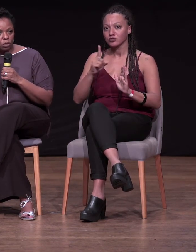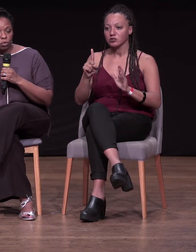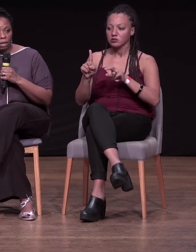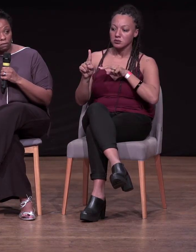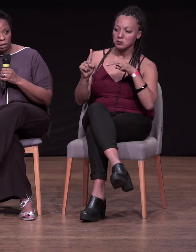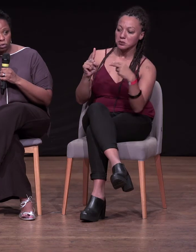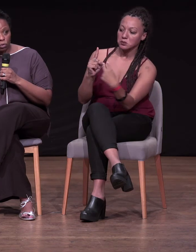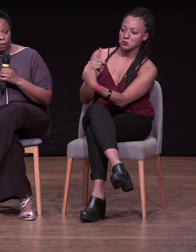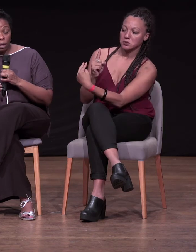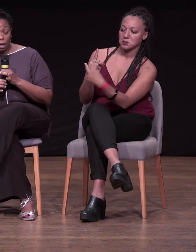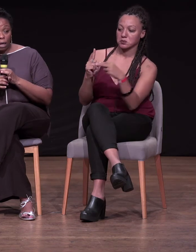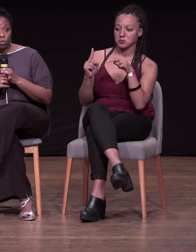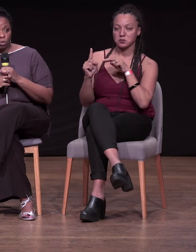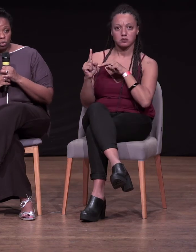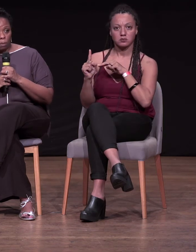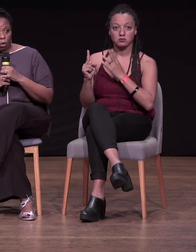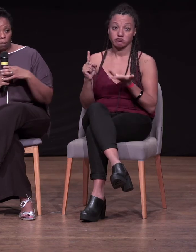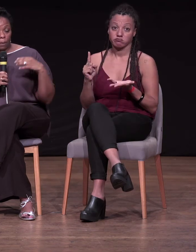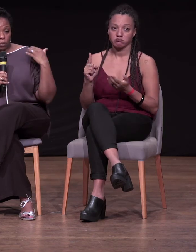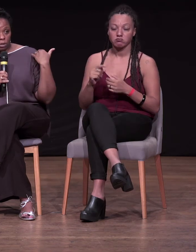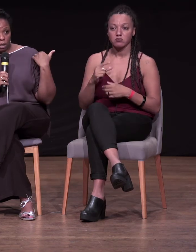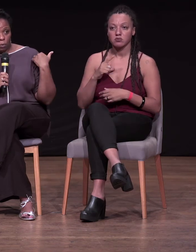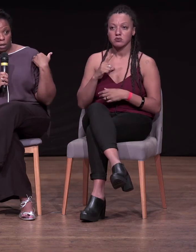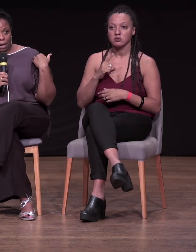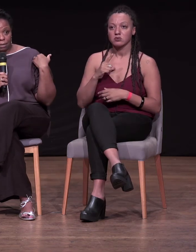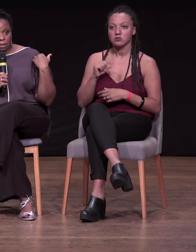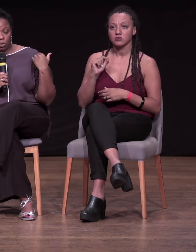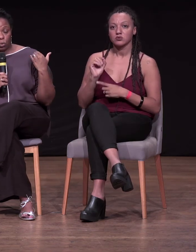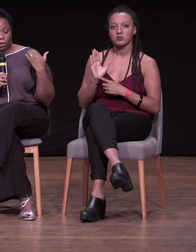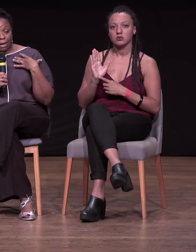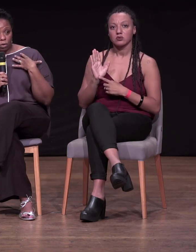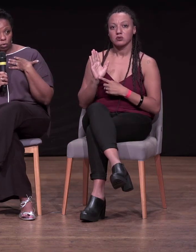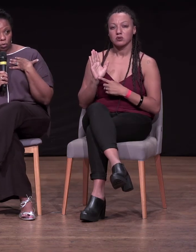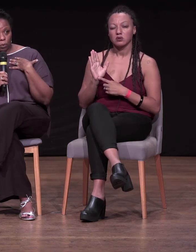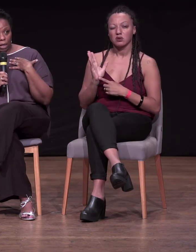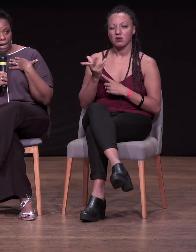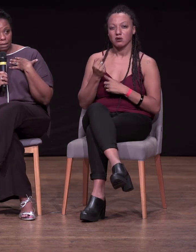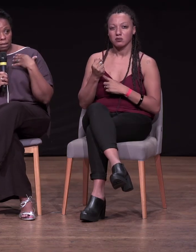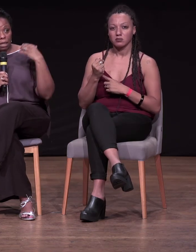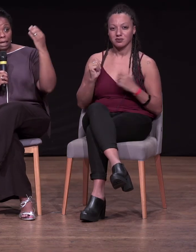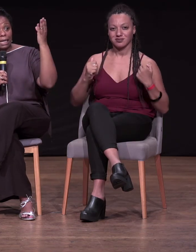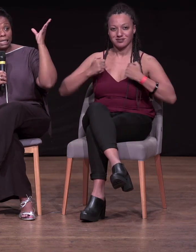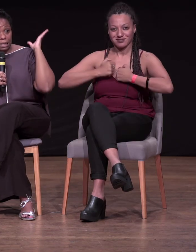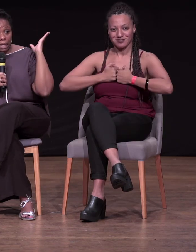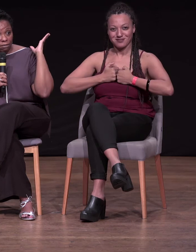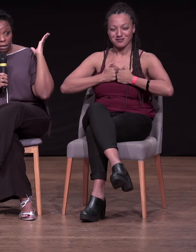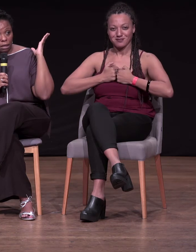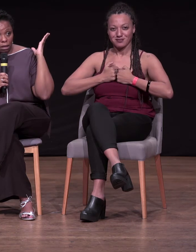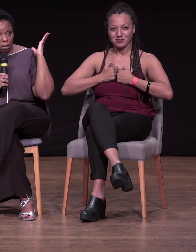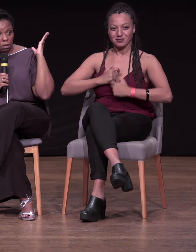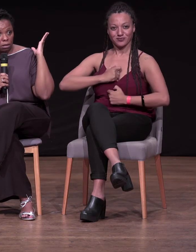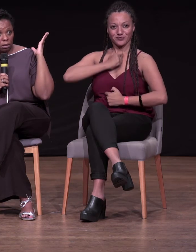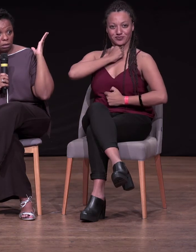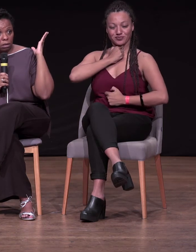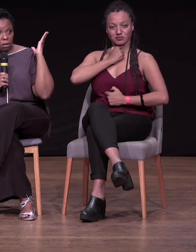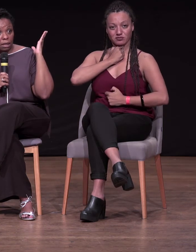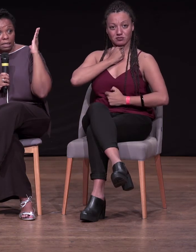dado, isso está visto. Eu trouxe uma obra, por exemplo, que é essa do terno de poliéster, que estava